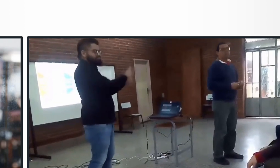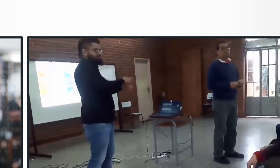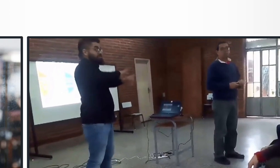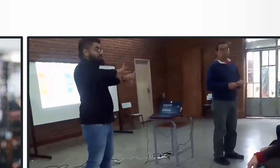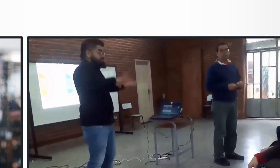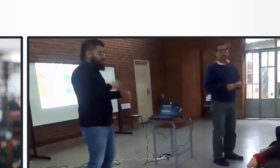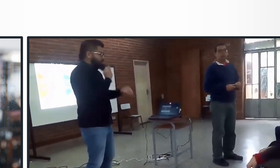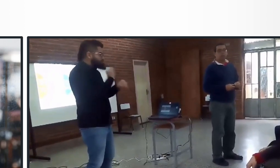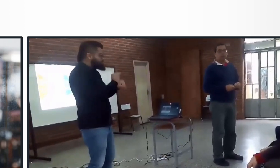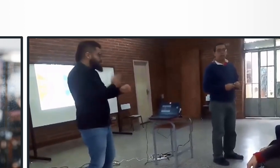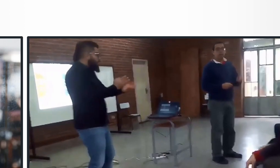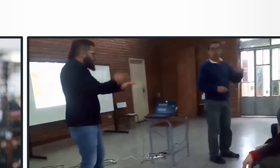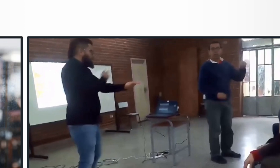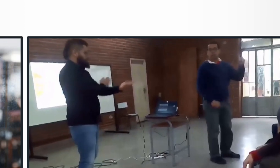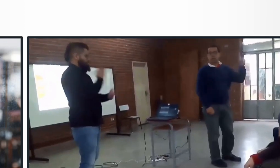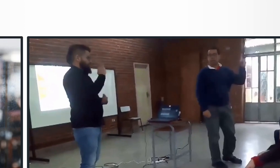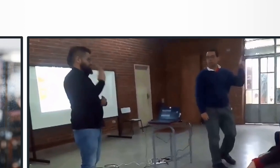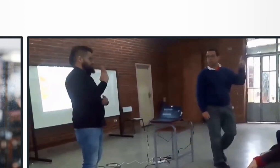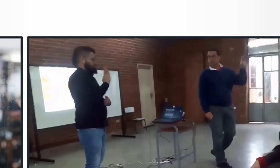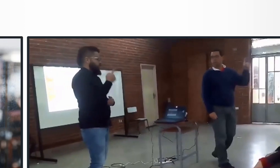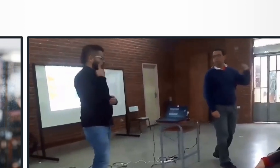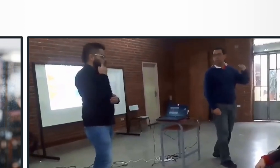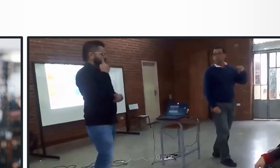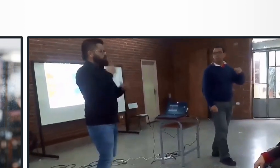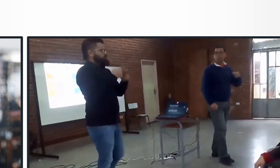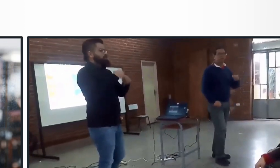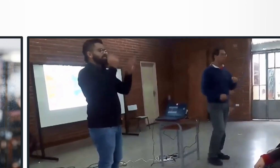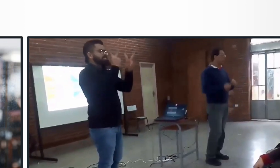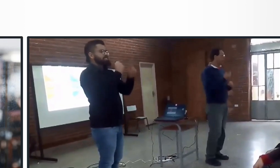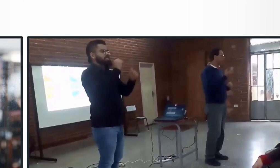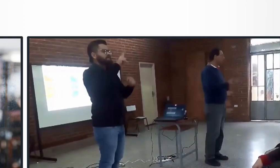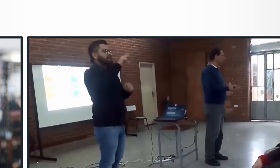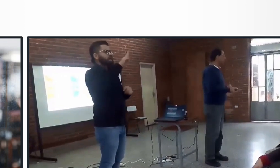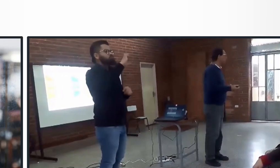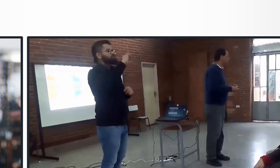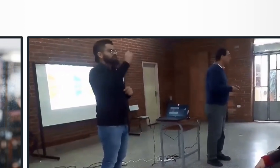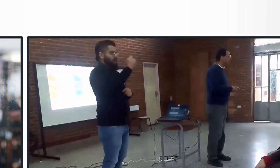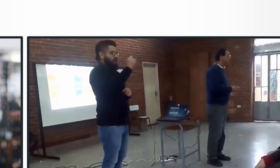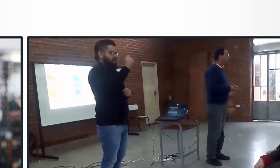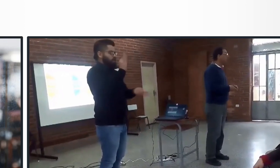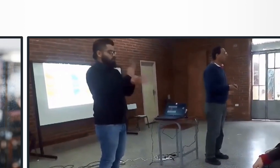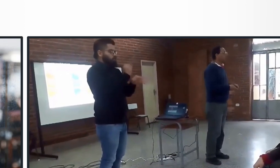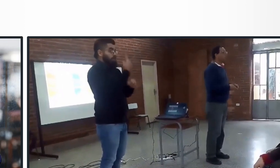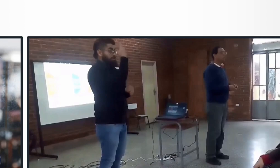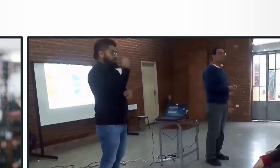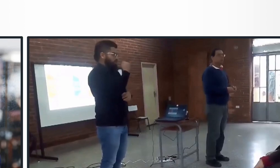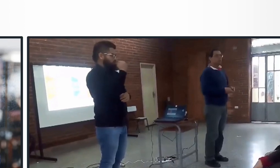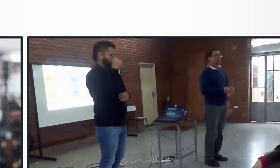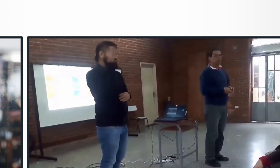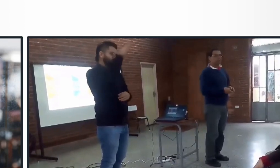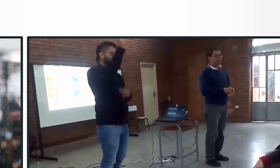un señor sordo, que fue don Marcial Godoy, nuestro fundador, el fundador de la institución, que con